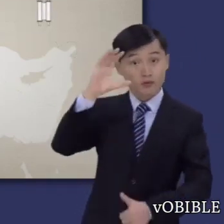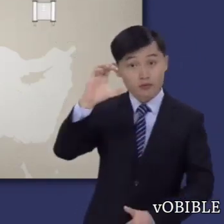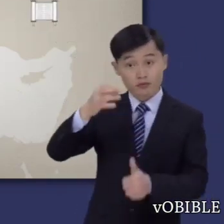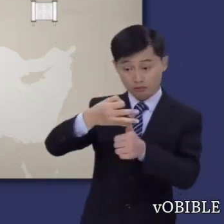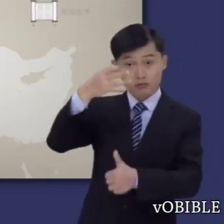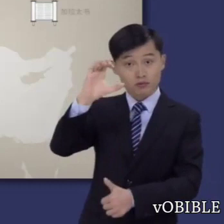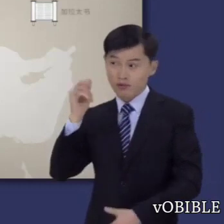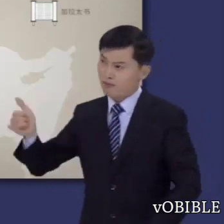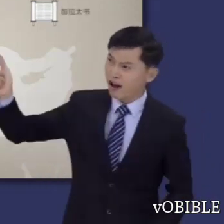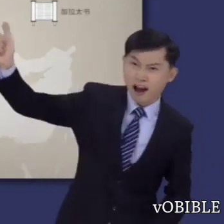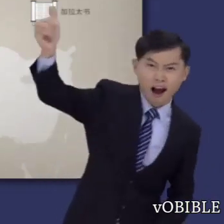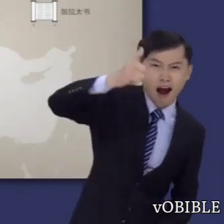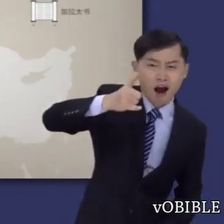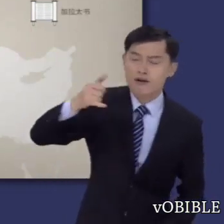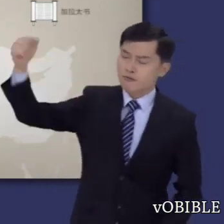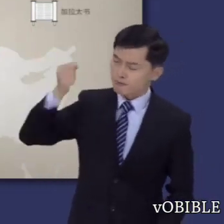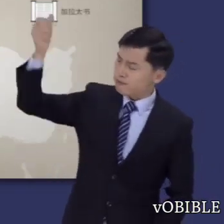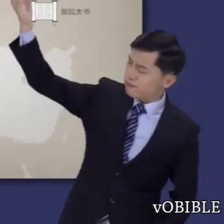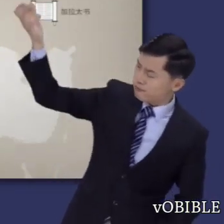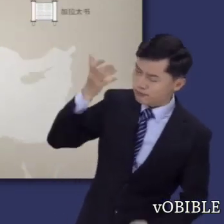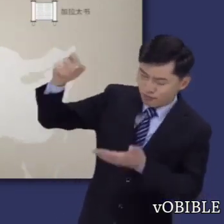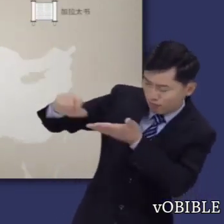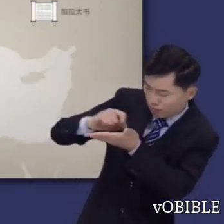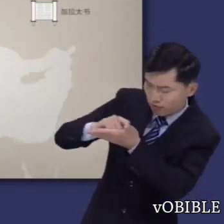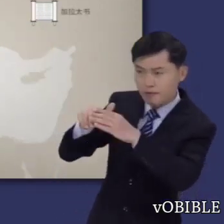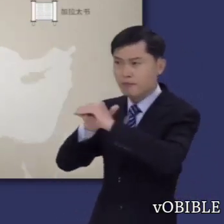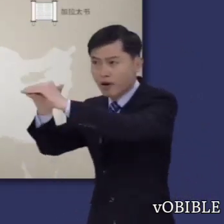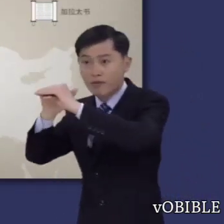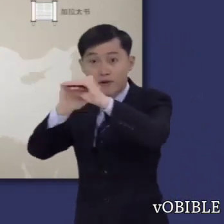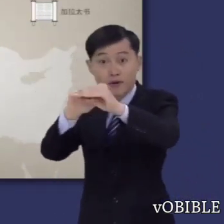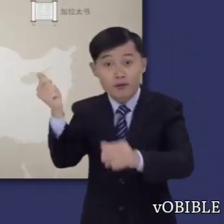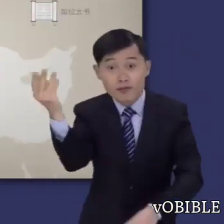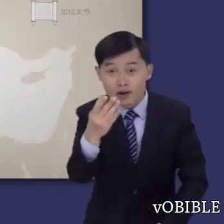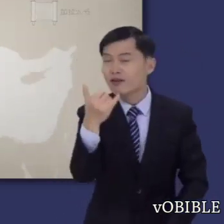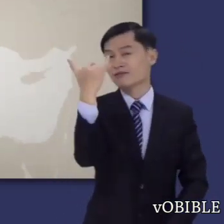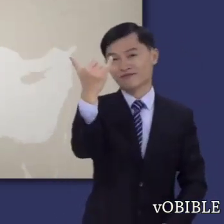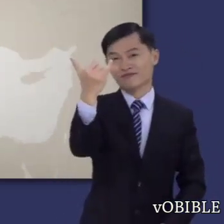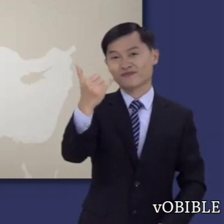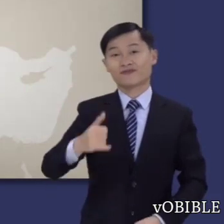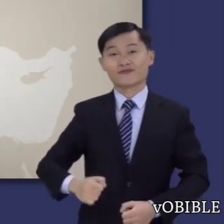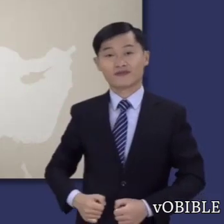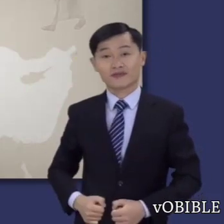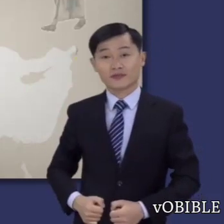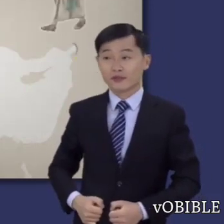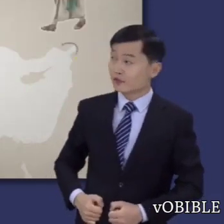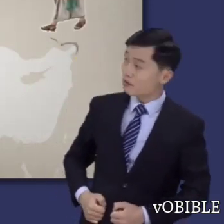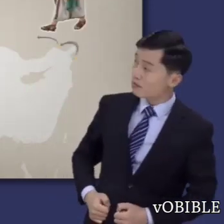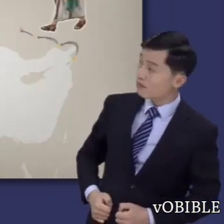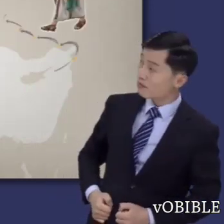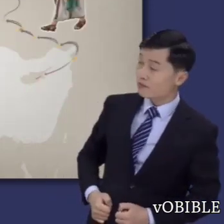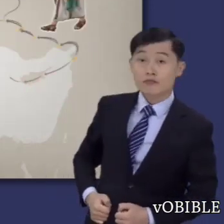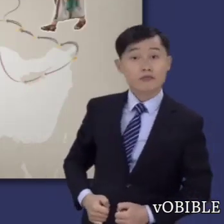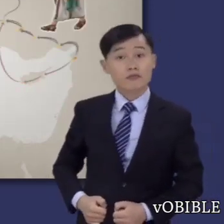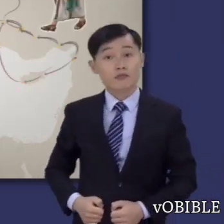保罗在第二和第三次传道旅程期间，受圣灵感示写了六封信。有学